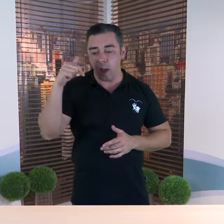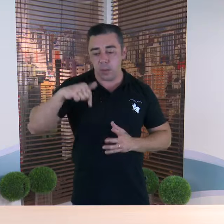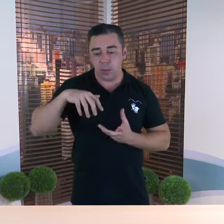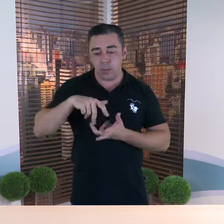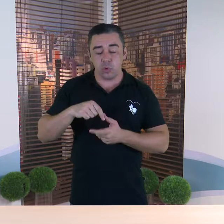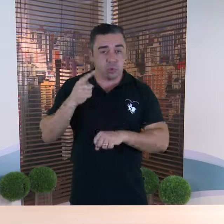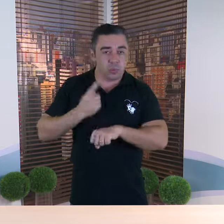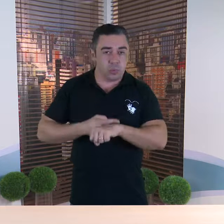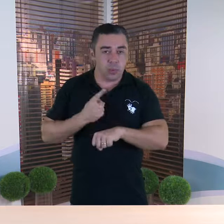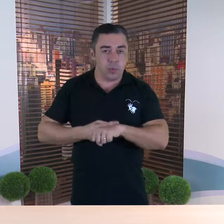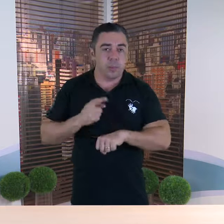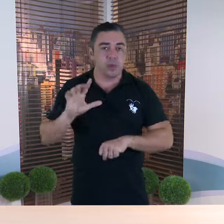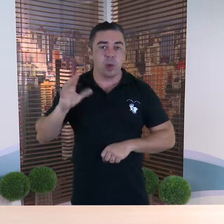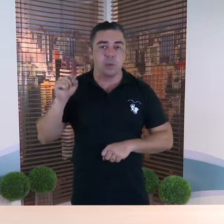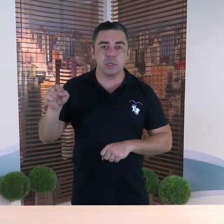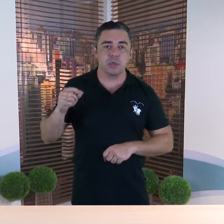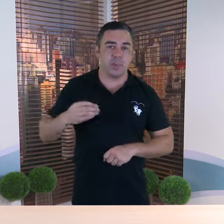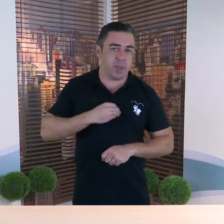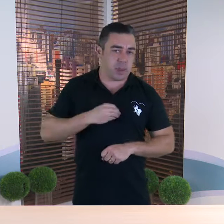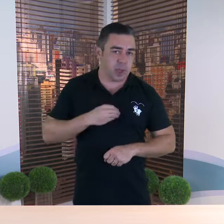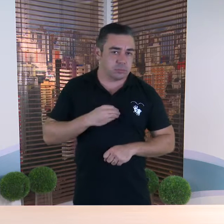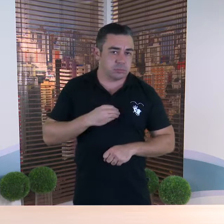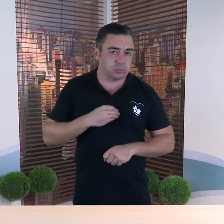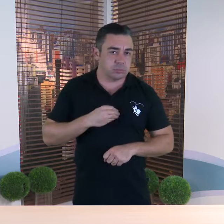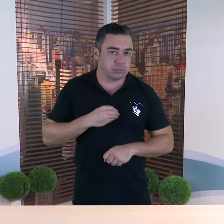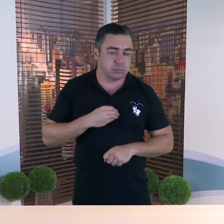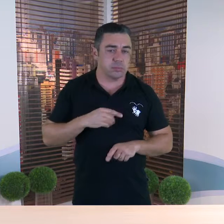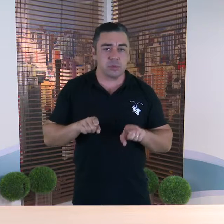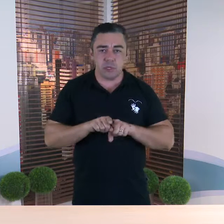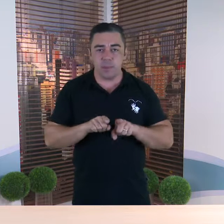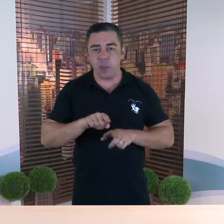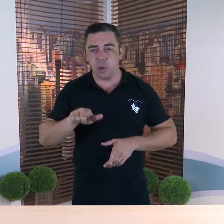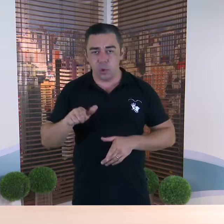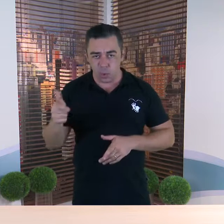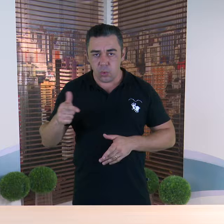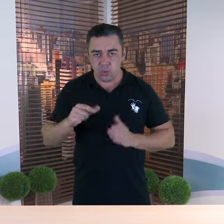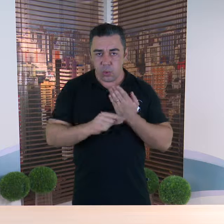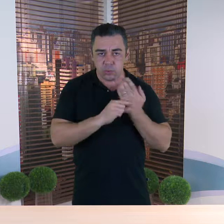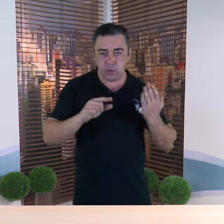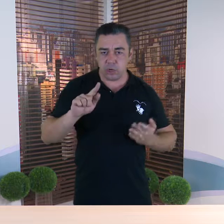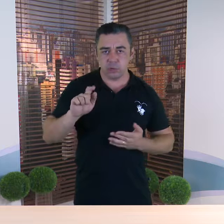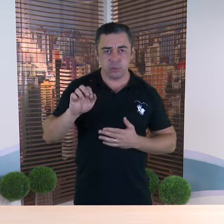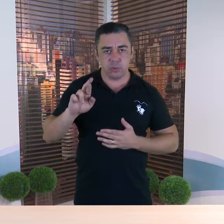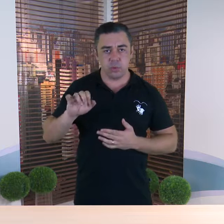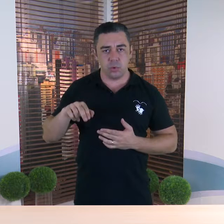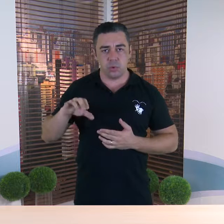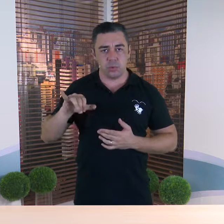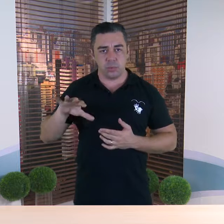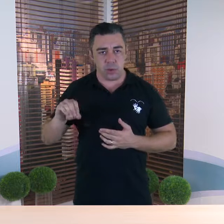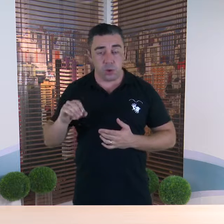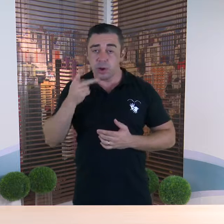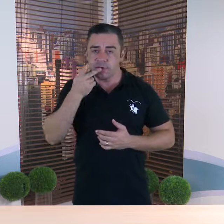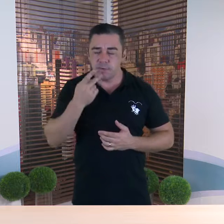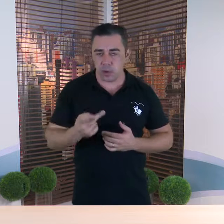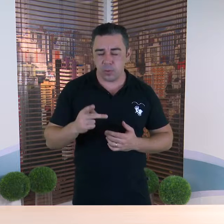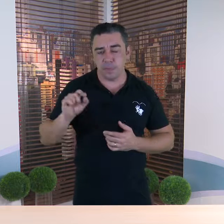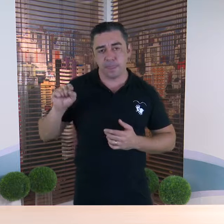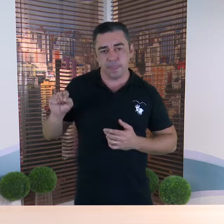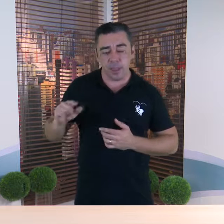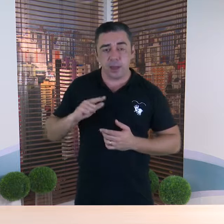no momento em que se encontrou iniquidade nele. E também Jerônimo destacou que aquele que